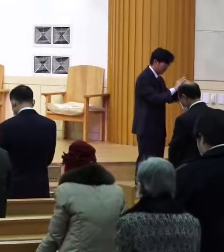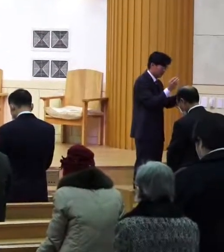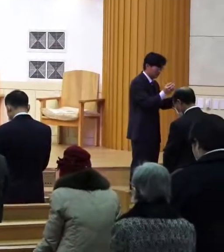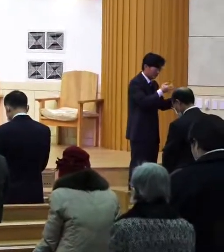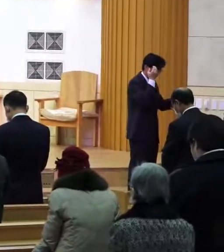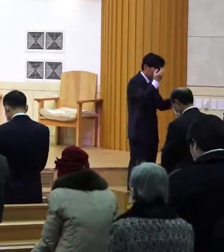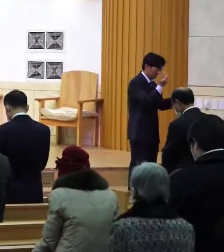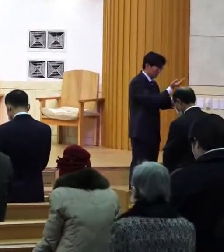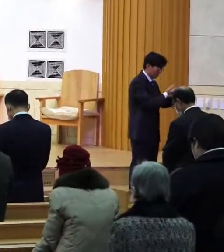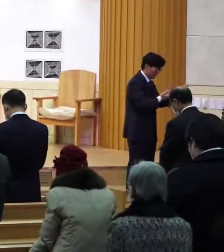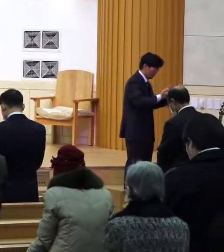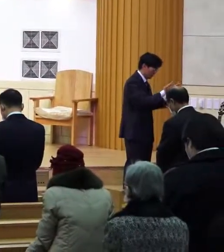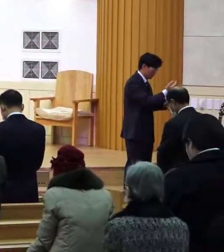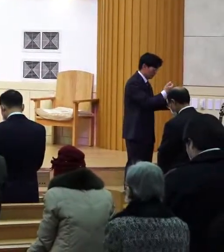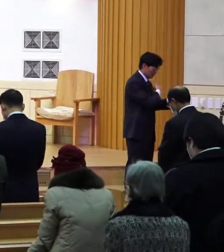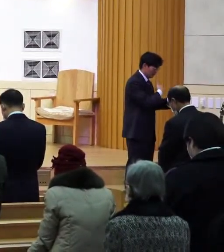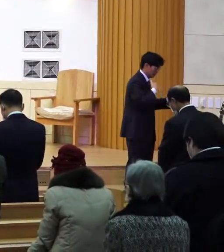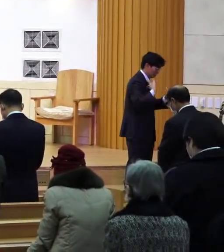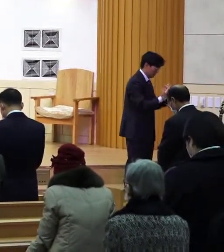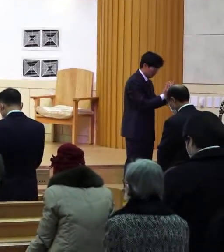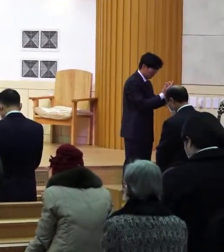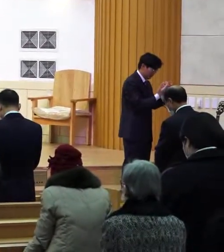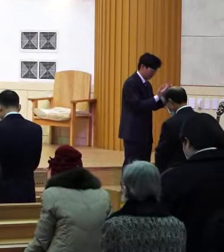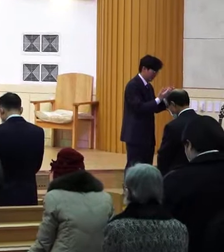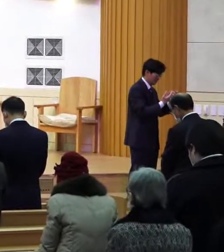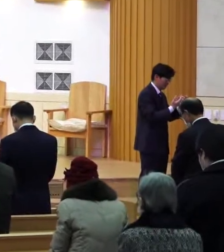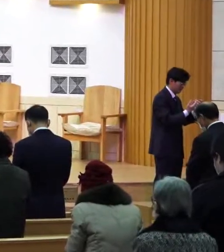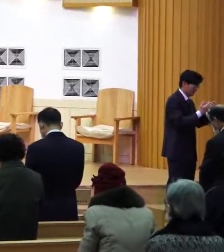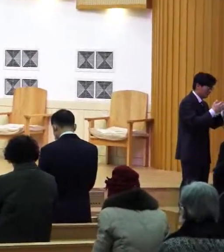성령님의 교통하심과 충만하심이